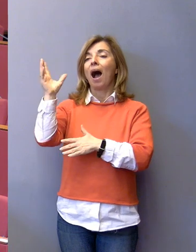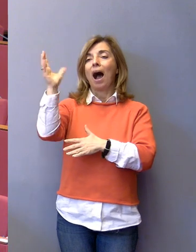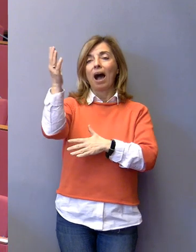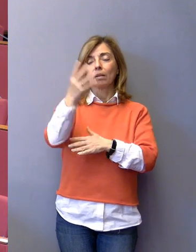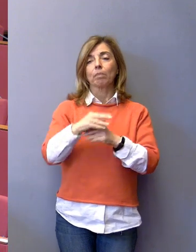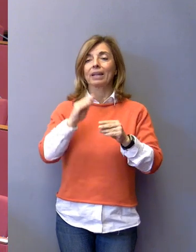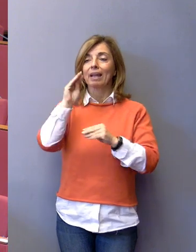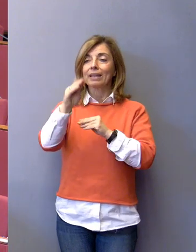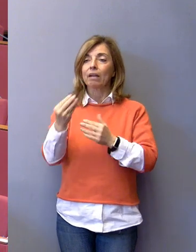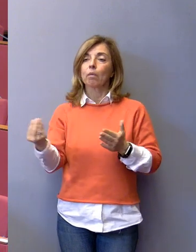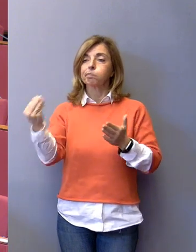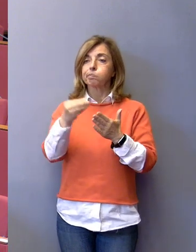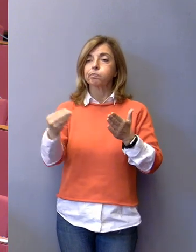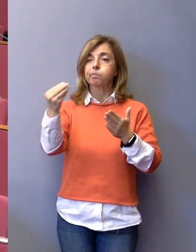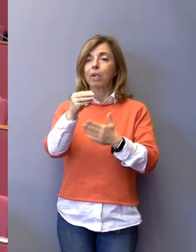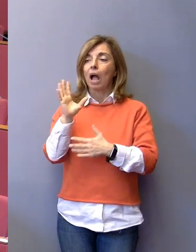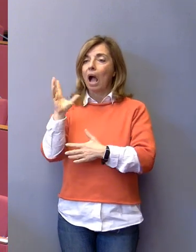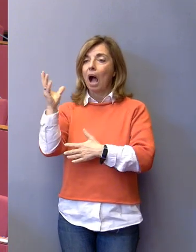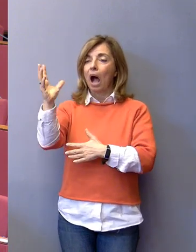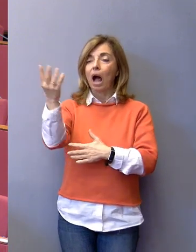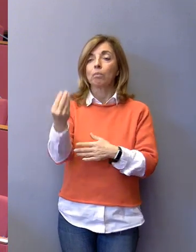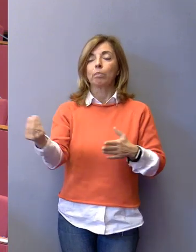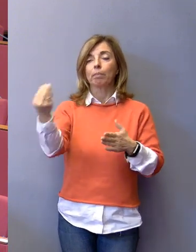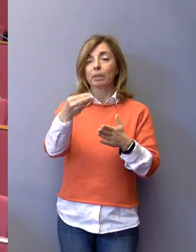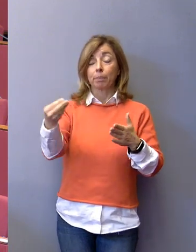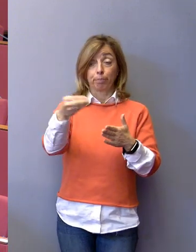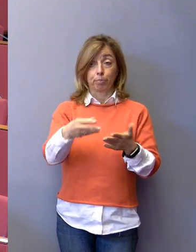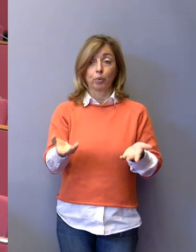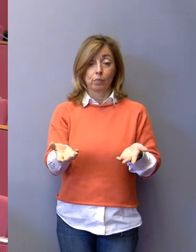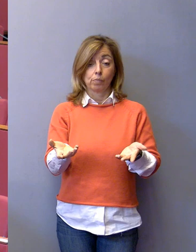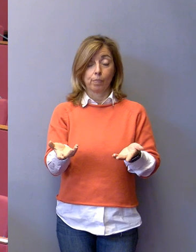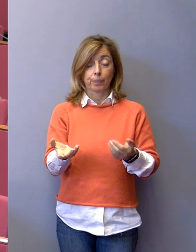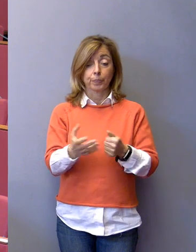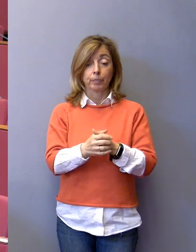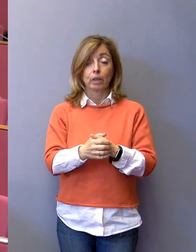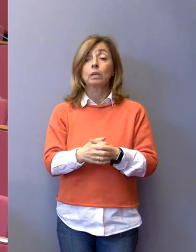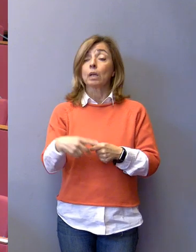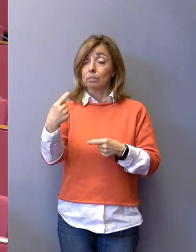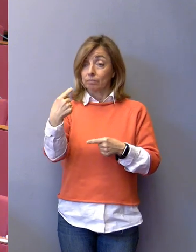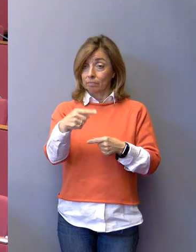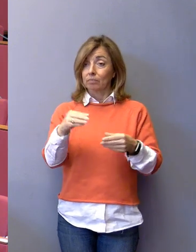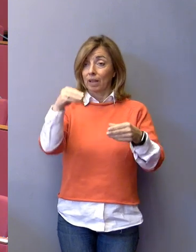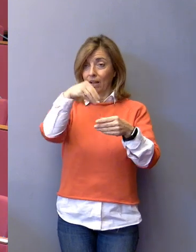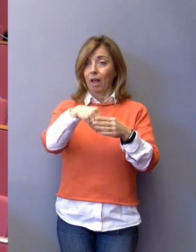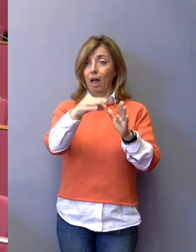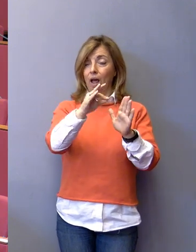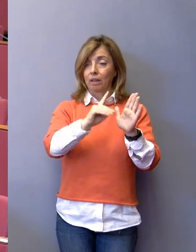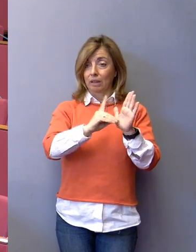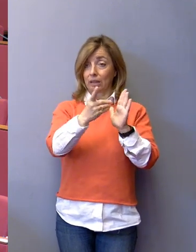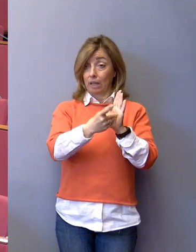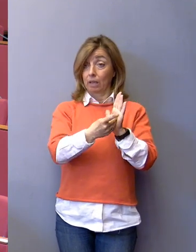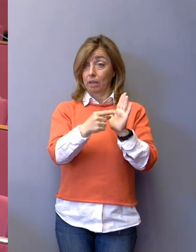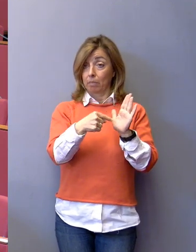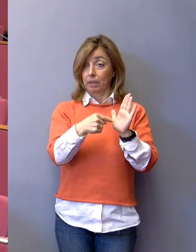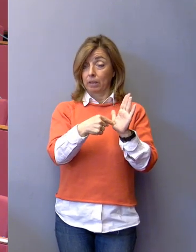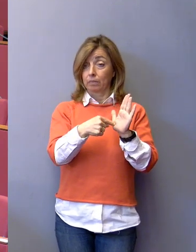per i tetti Verdi le pareti verdi e corridoio ecologici che sono richiamati nella delibera la